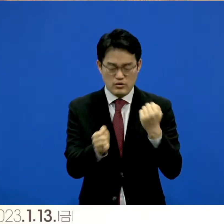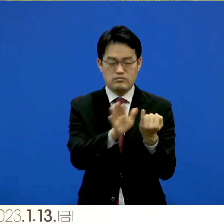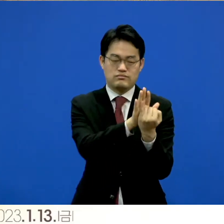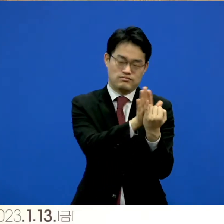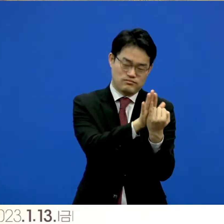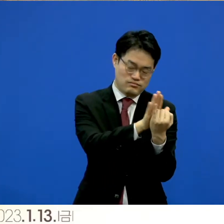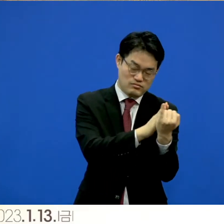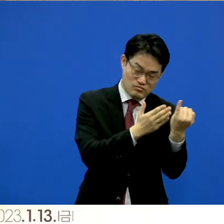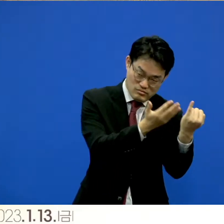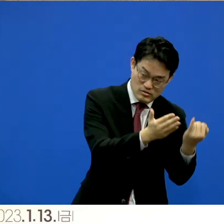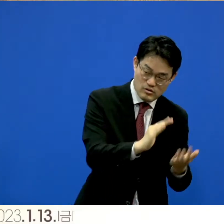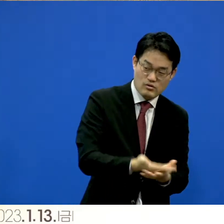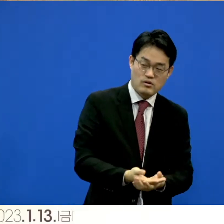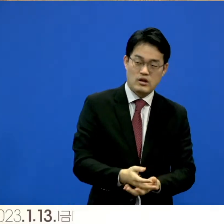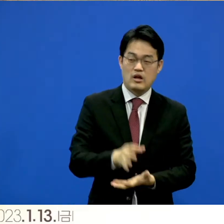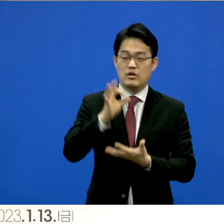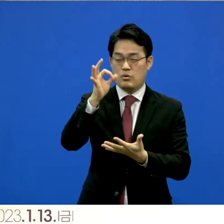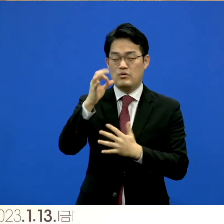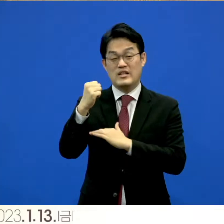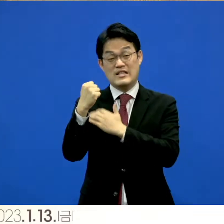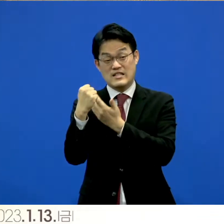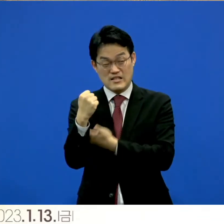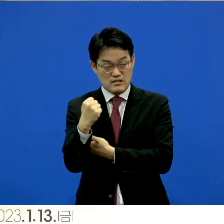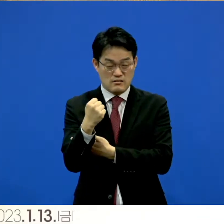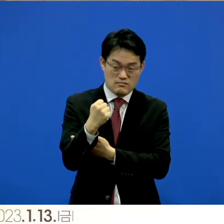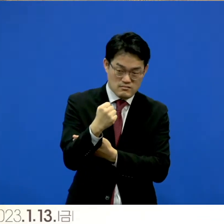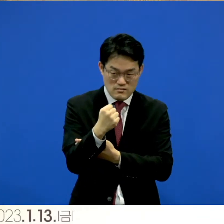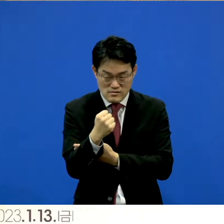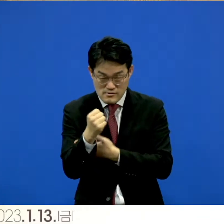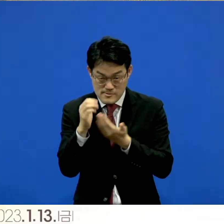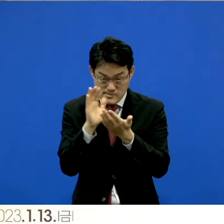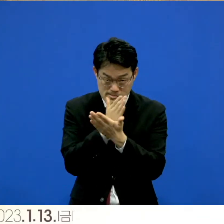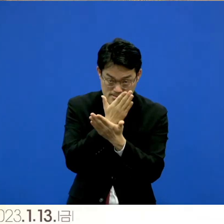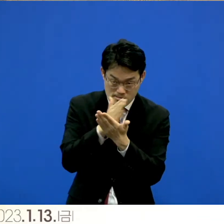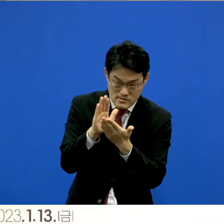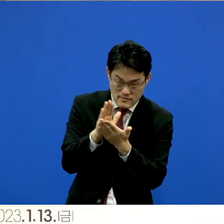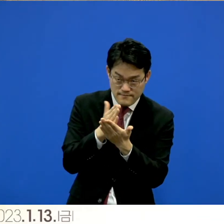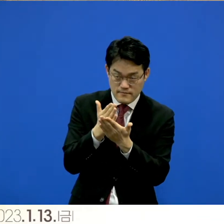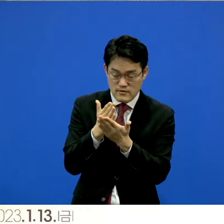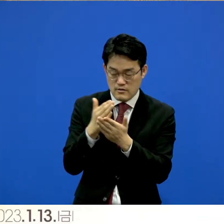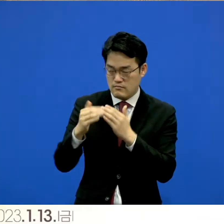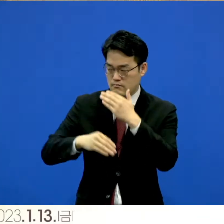돈으로 능력으로 평가하며 배제시키면 안 됩니다. 신분이나 남녀의 차이,